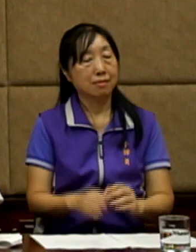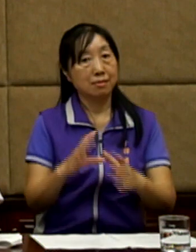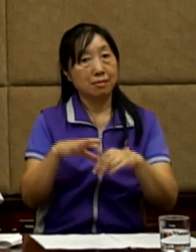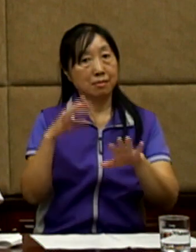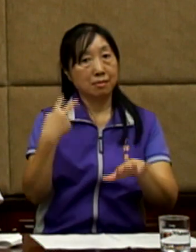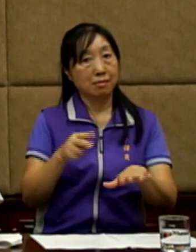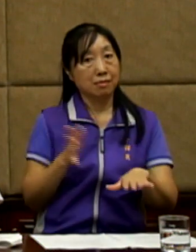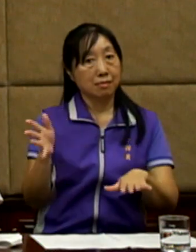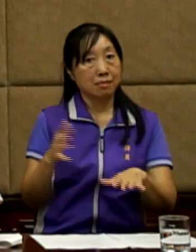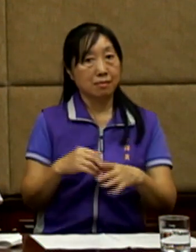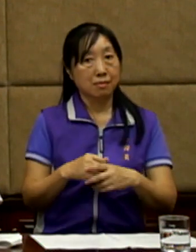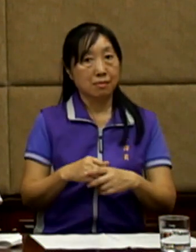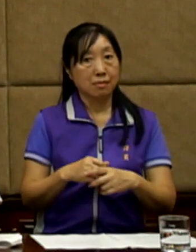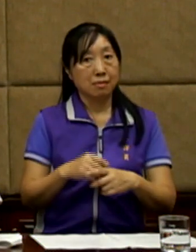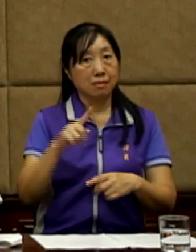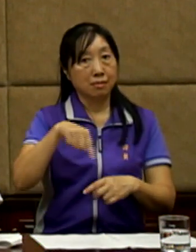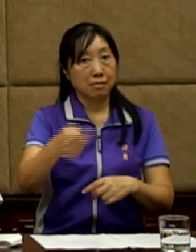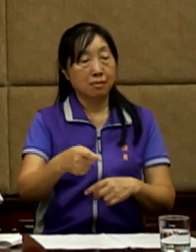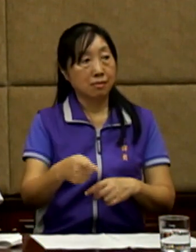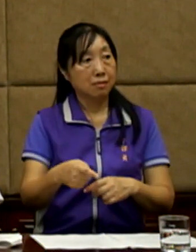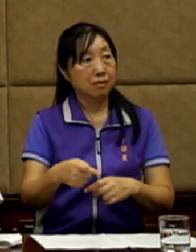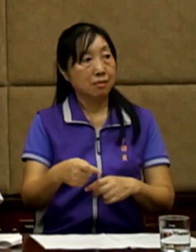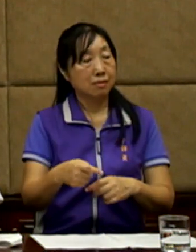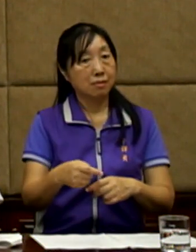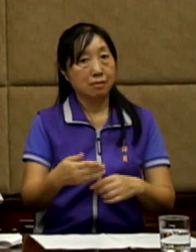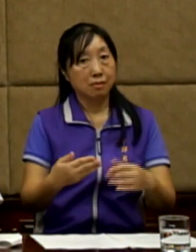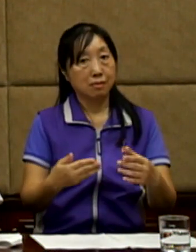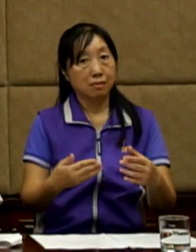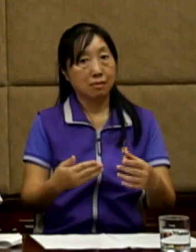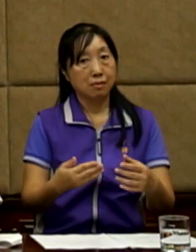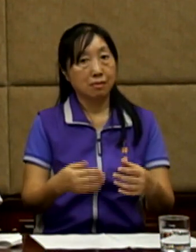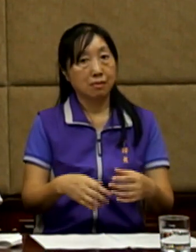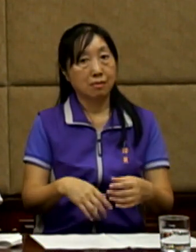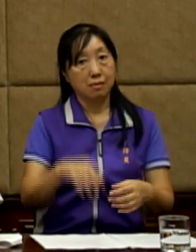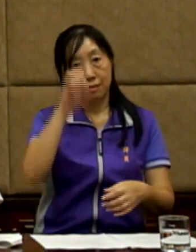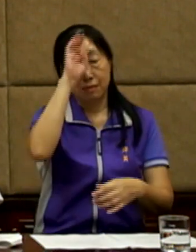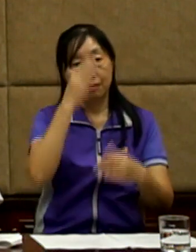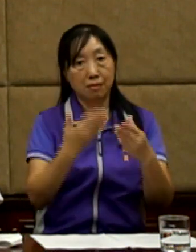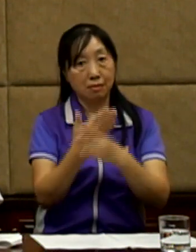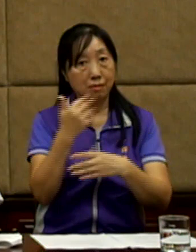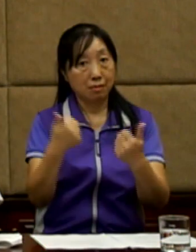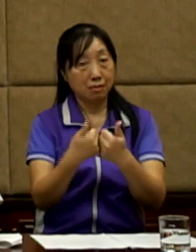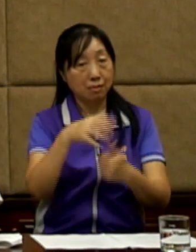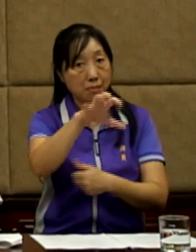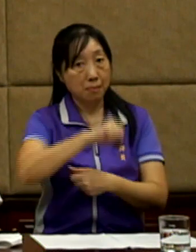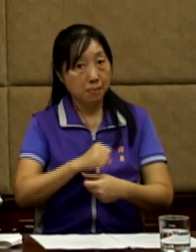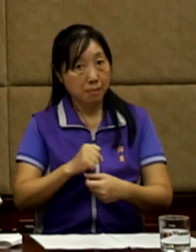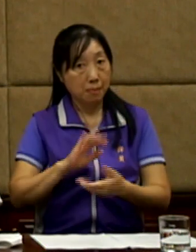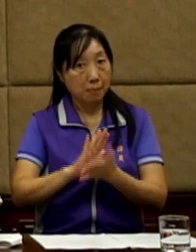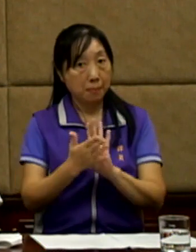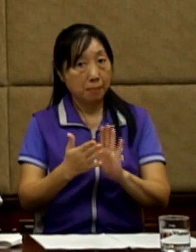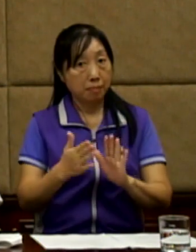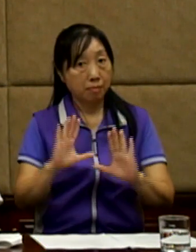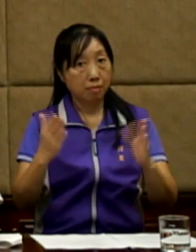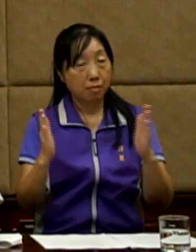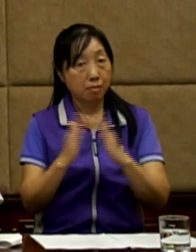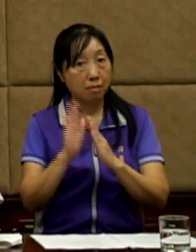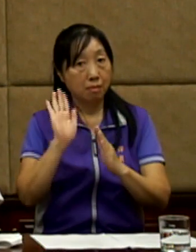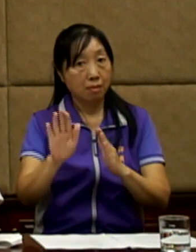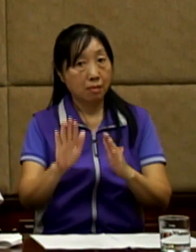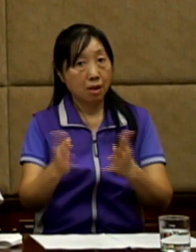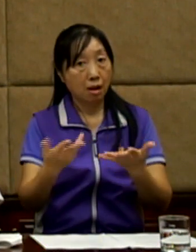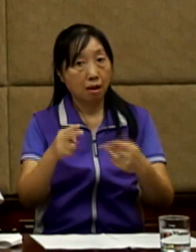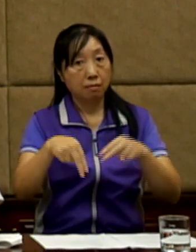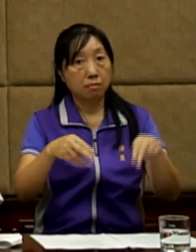所以接下来党产会，所谓的收归国有的部分是它的行政程序